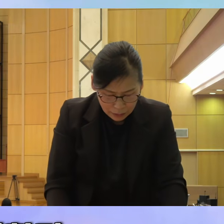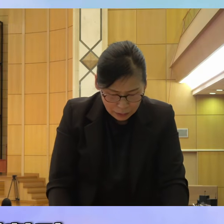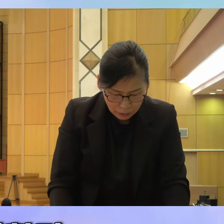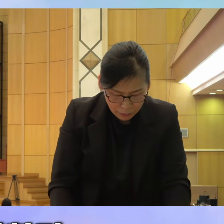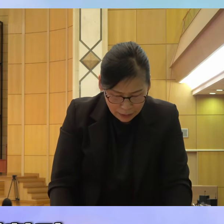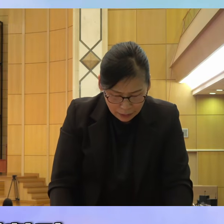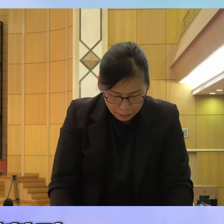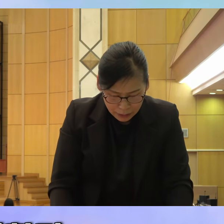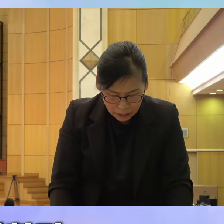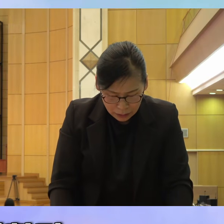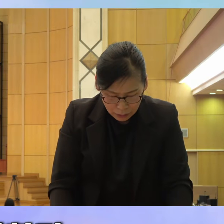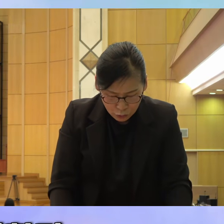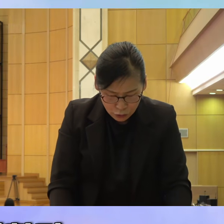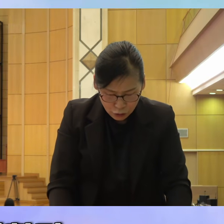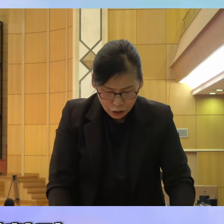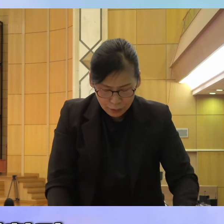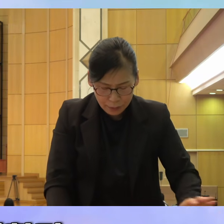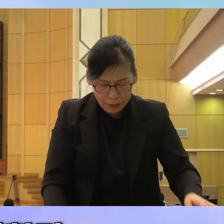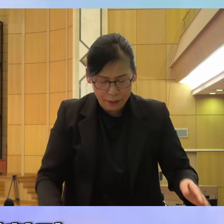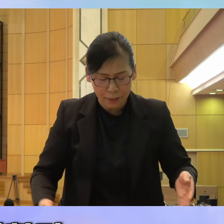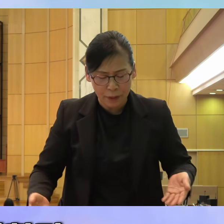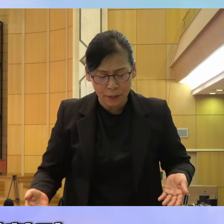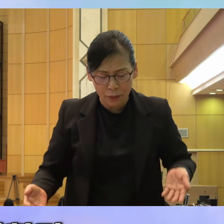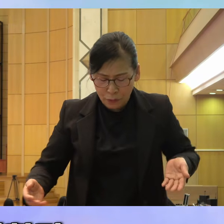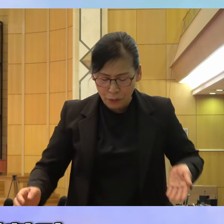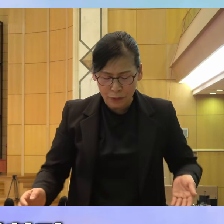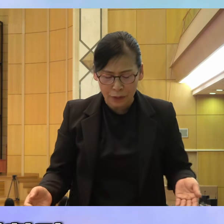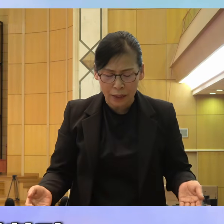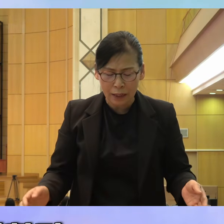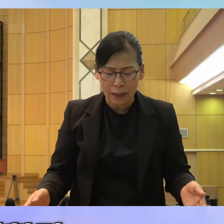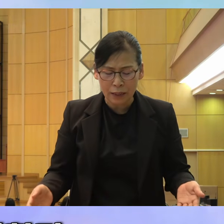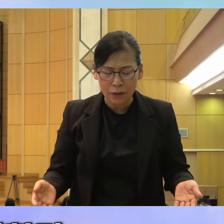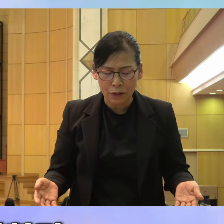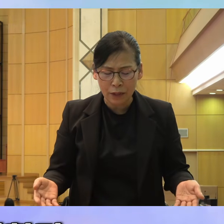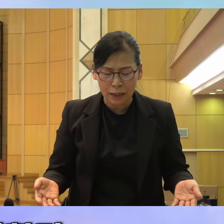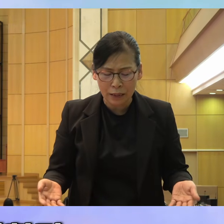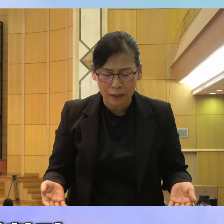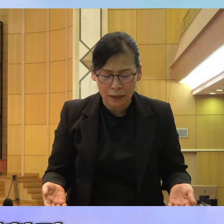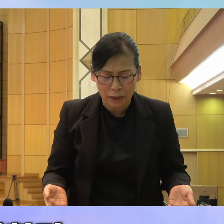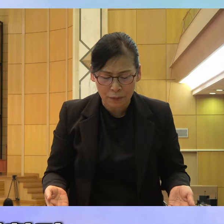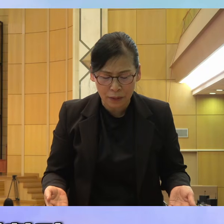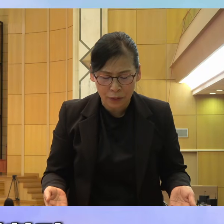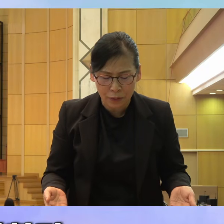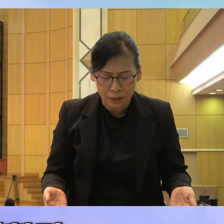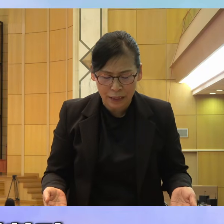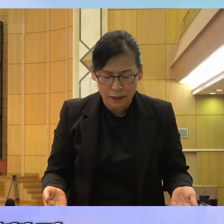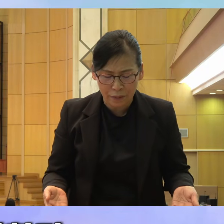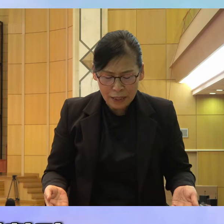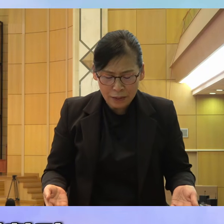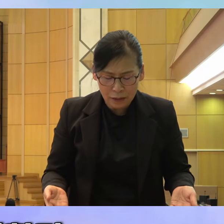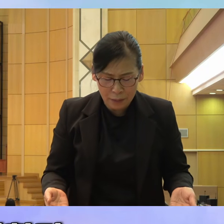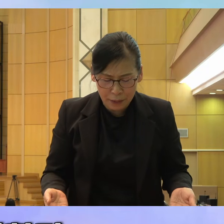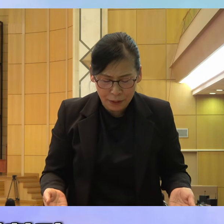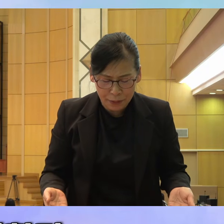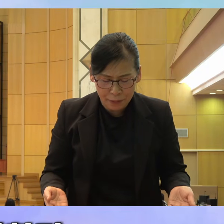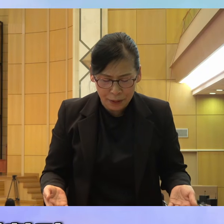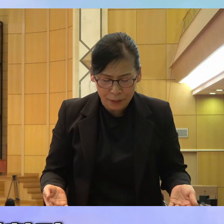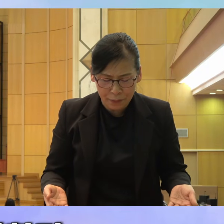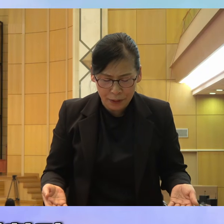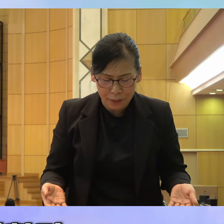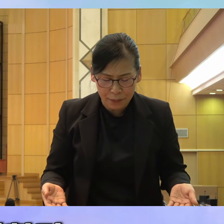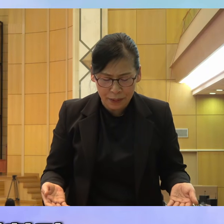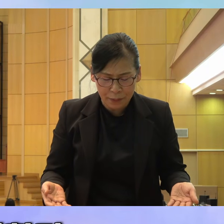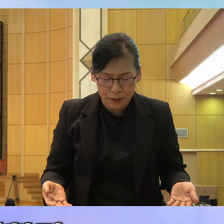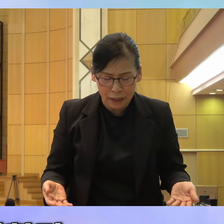영원히 거하리로다 라고 말씀했사오니 하나님 아버지의 이 자리에 나오신 분들은 다 복이 있는 사람이 되었습니다. 이제 우리 하나님의